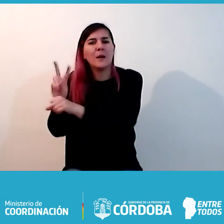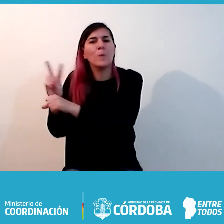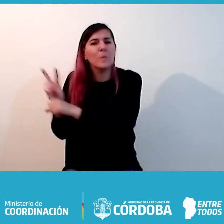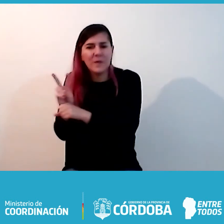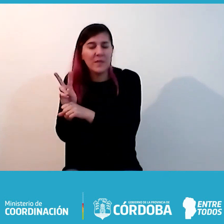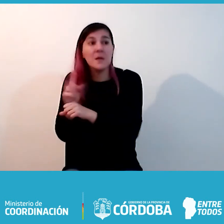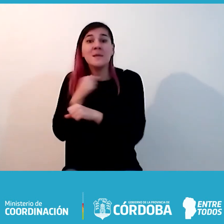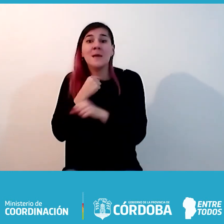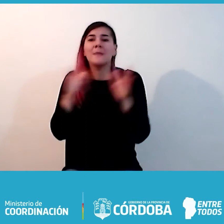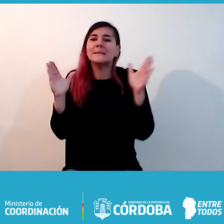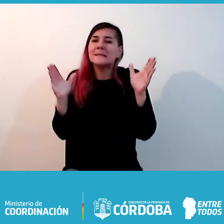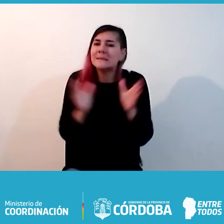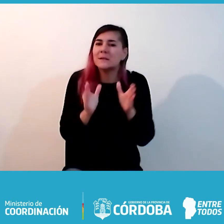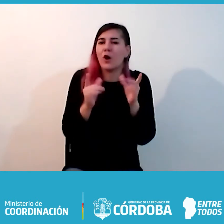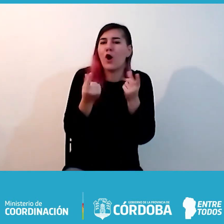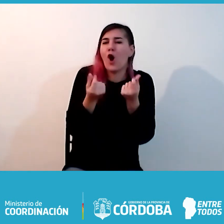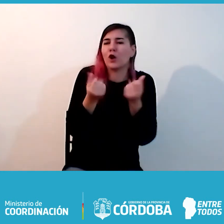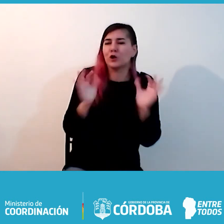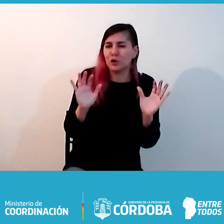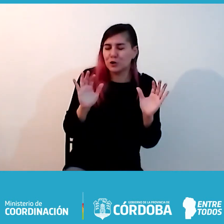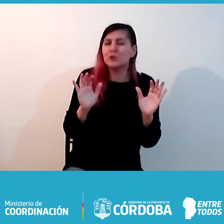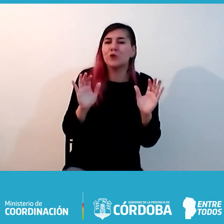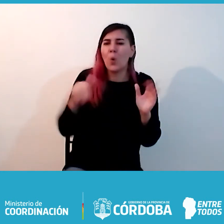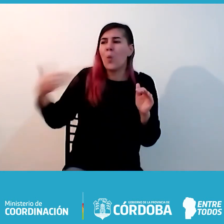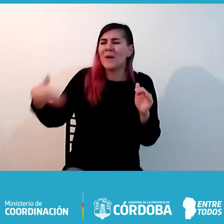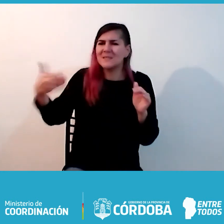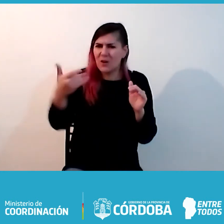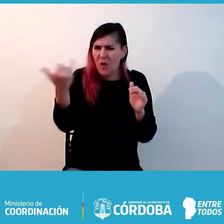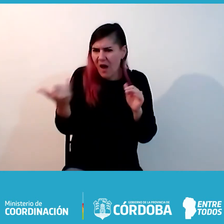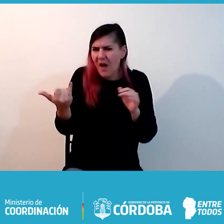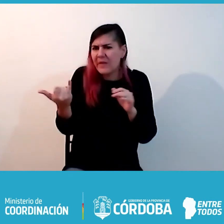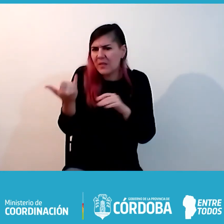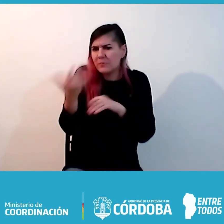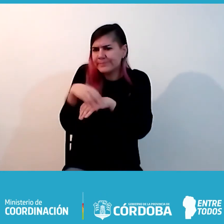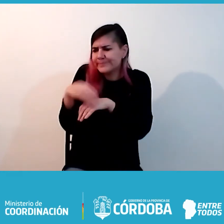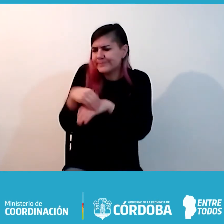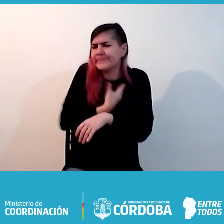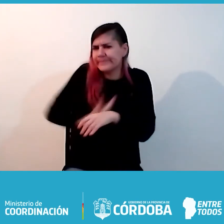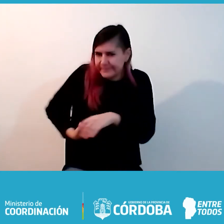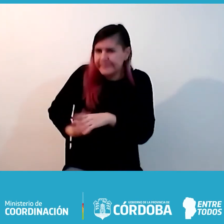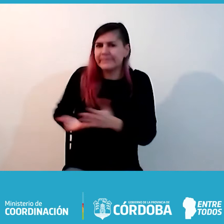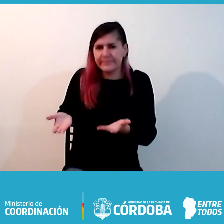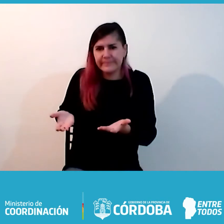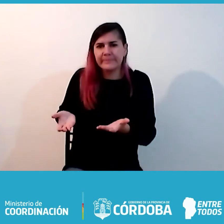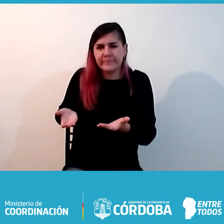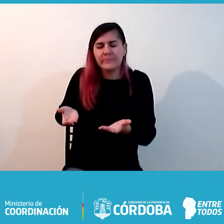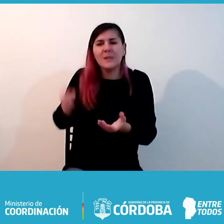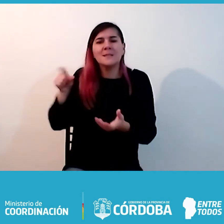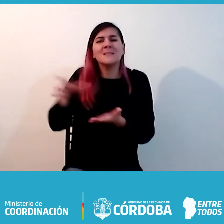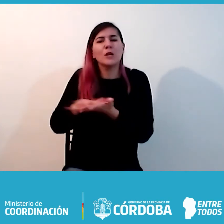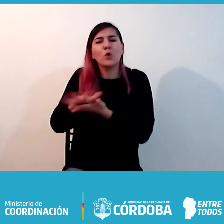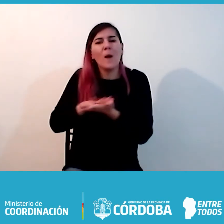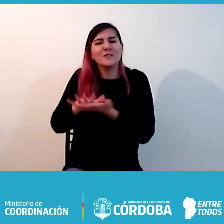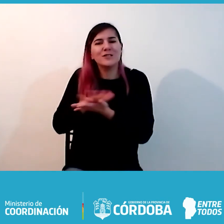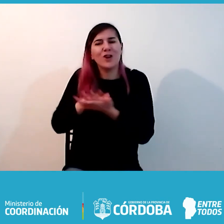disminuir los costos de la expropiación. Los vecinos en su mayoría son tenedores de la tierra. Ante esta situación, la